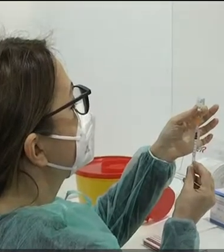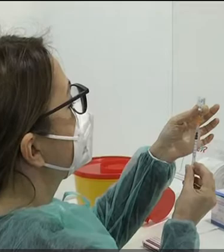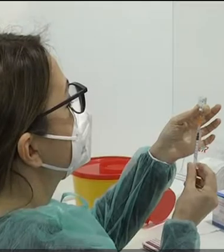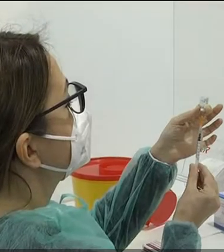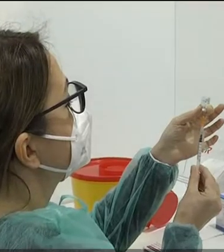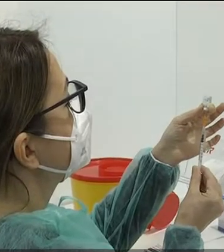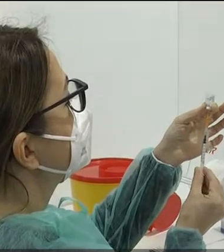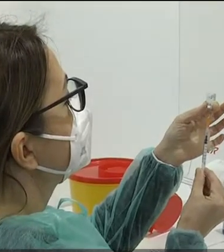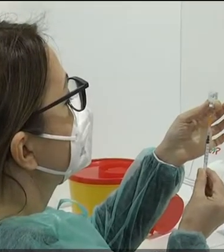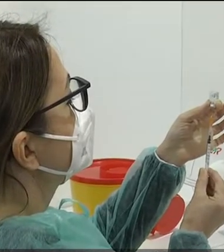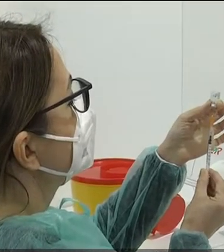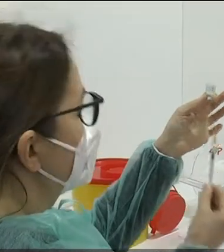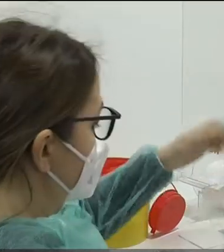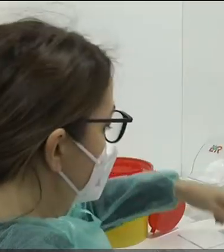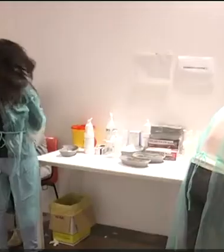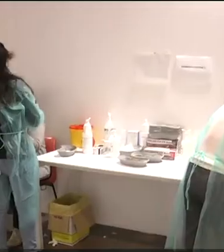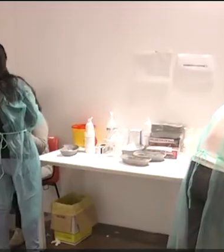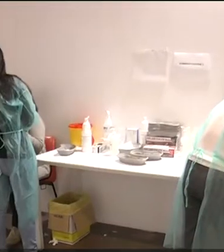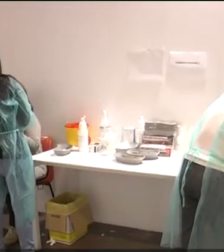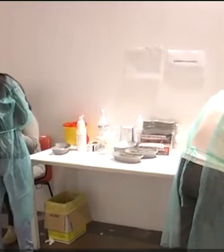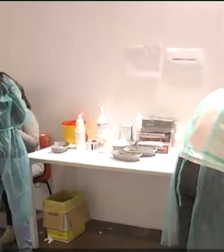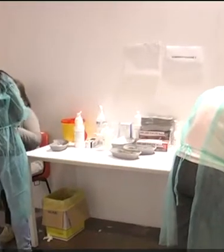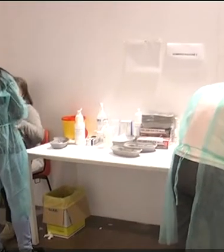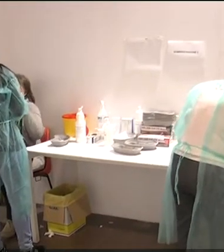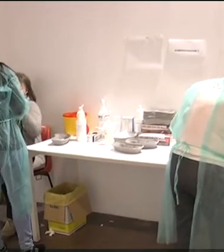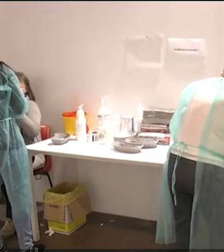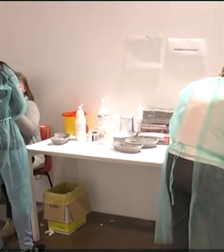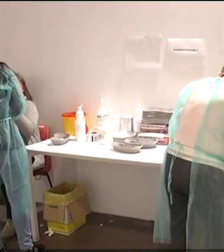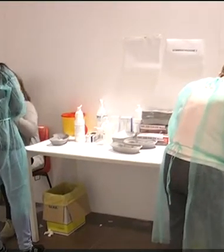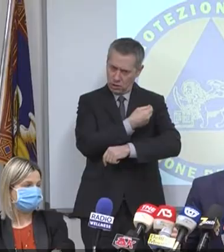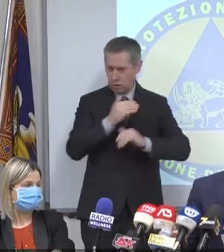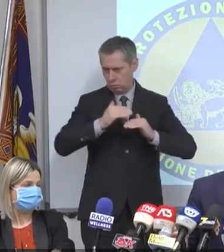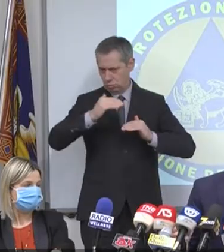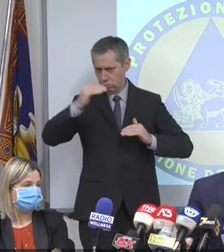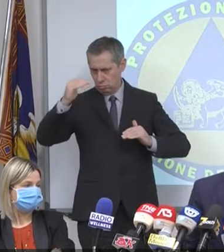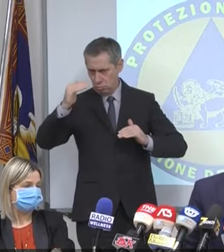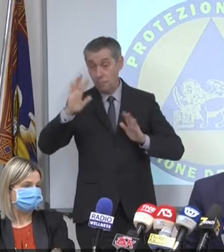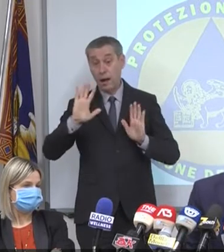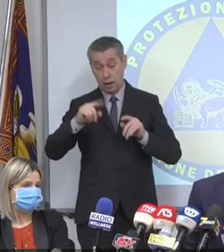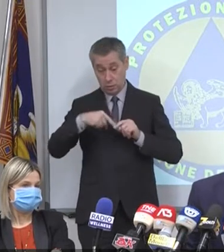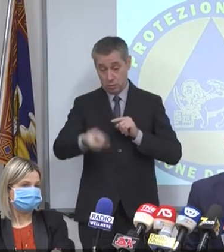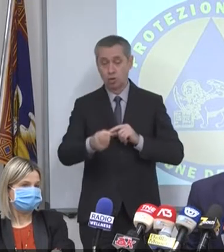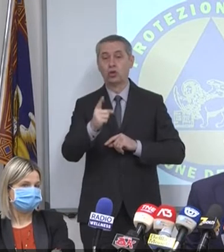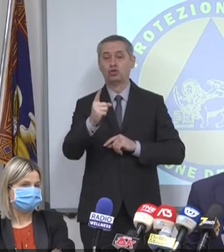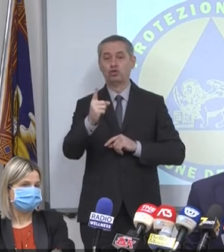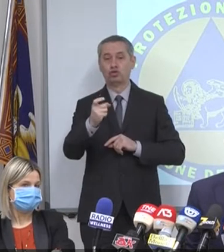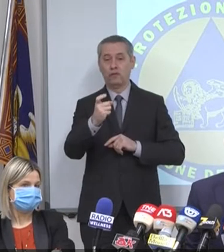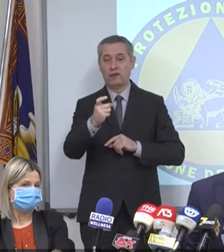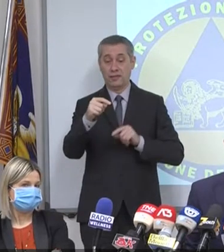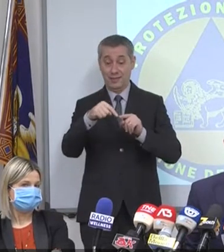delle vaccinazioni, che in queste ore ha aperto le prenotazioni in anticipo ad un'altra corte di età. Da giovedì